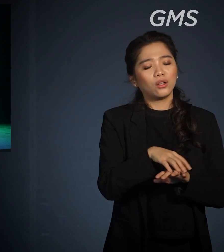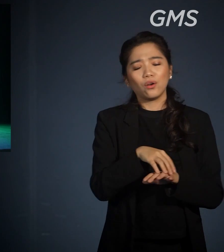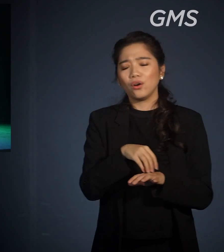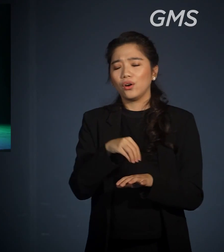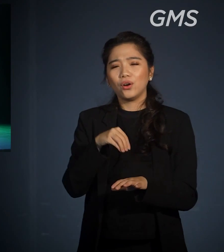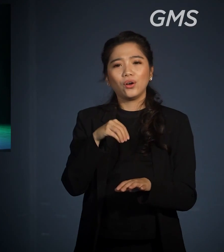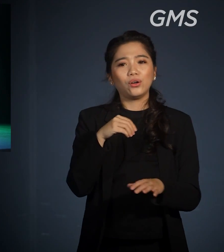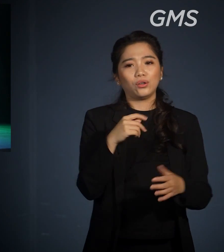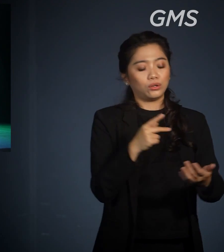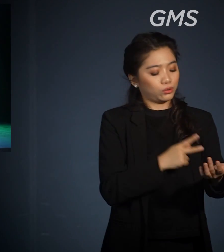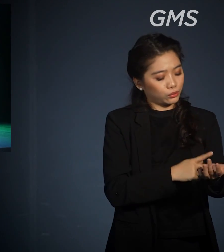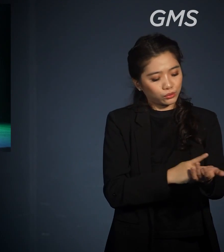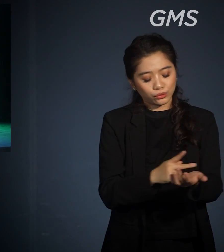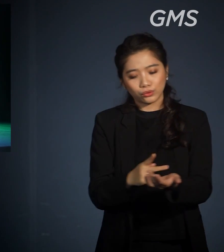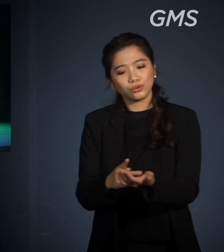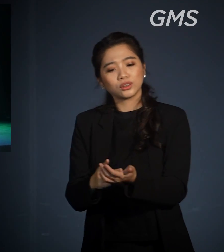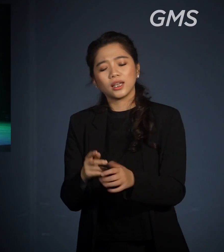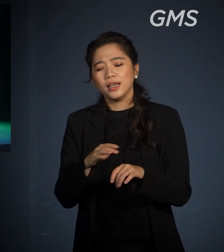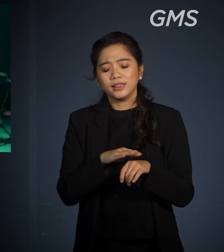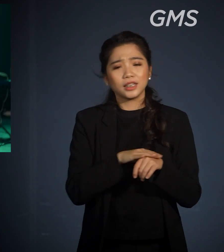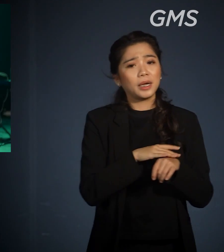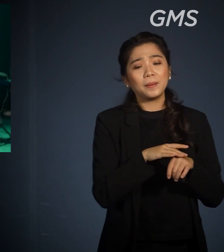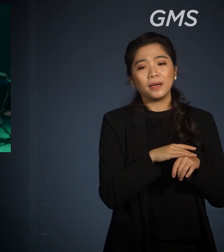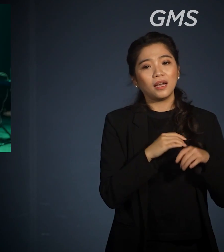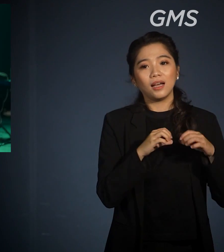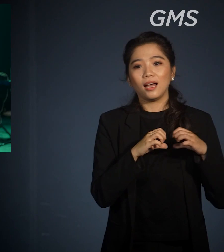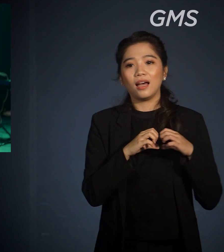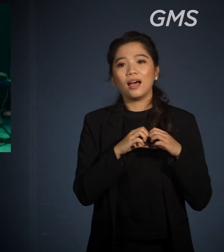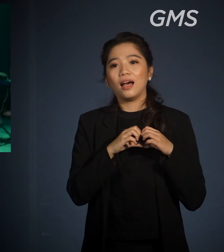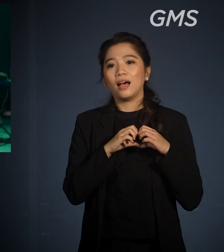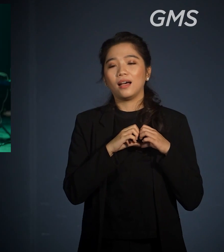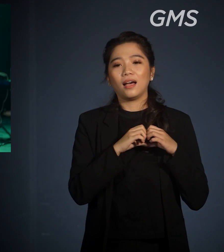Allah Roh Kudus, jamah